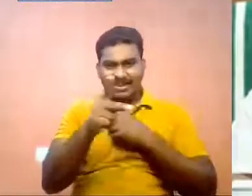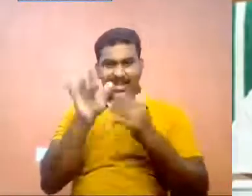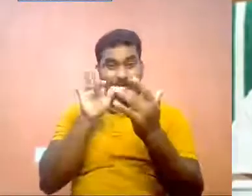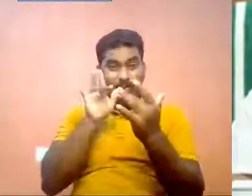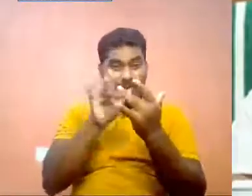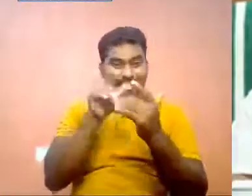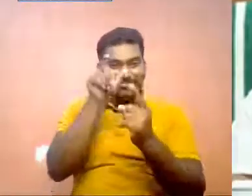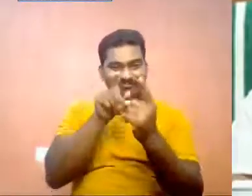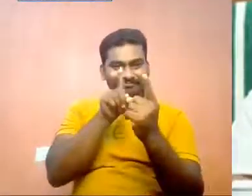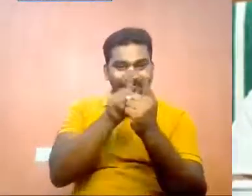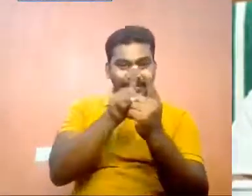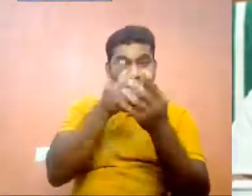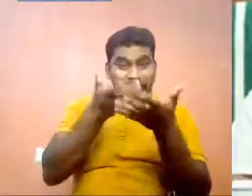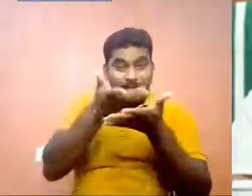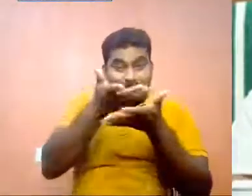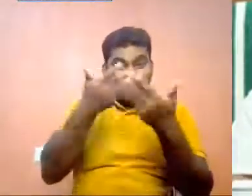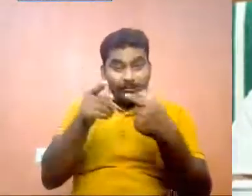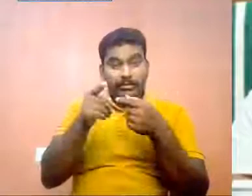അവരുടെ കുടുംബാംഗങ്ങൾ,